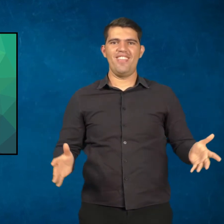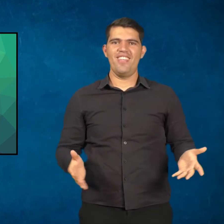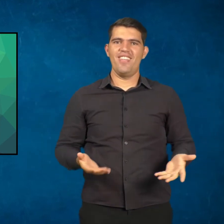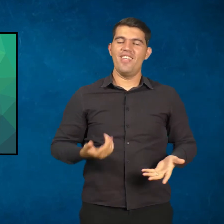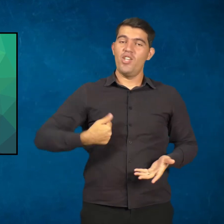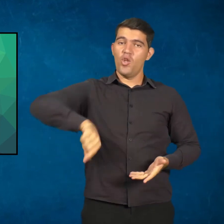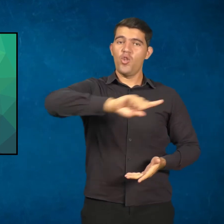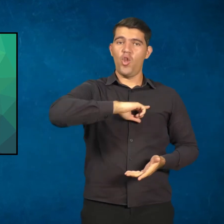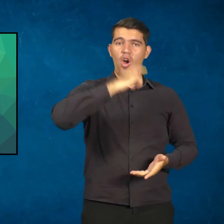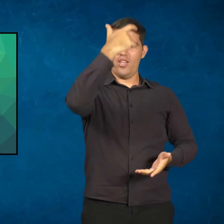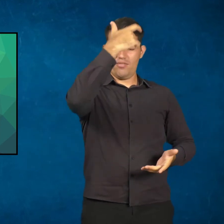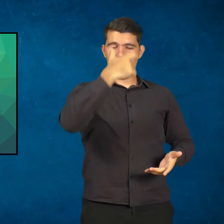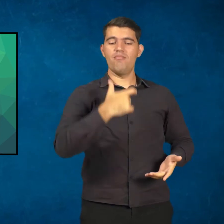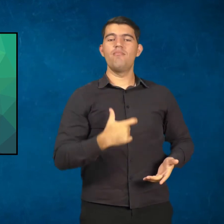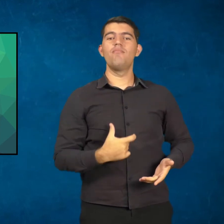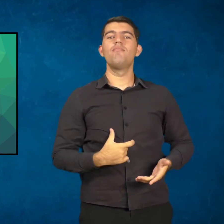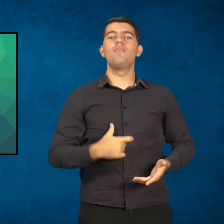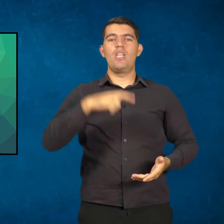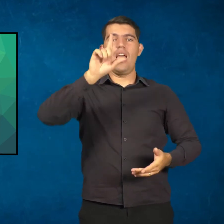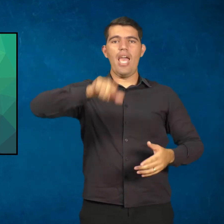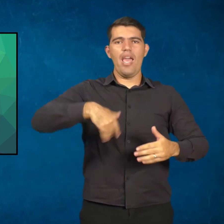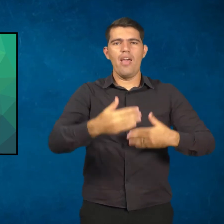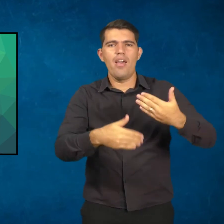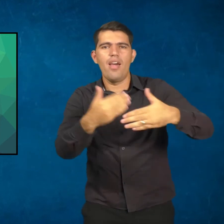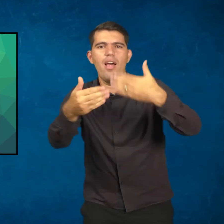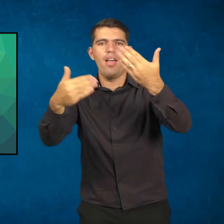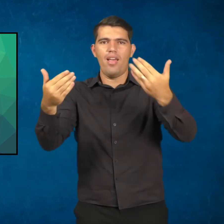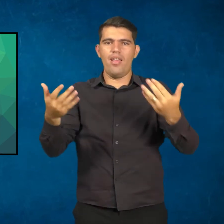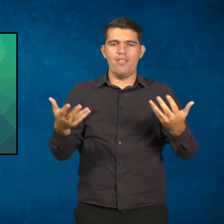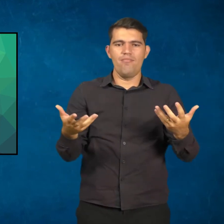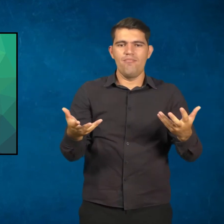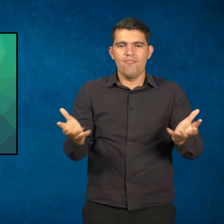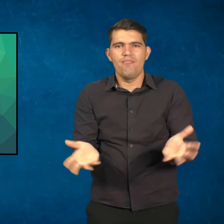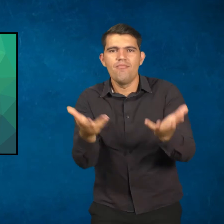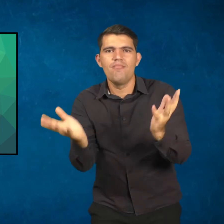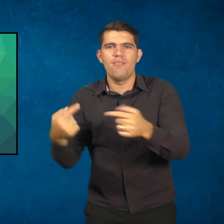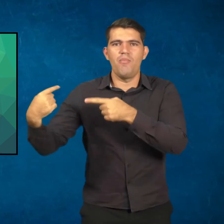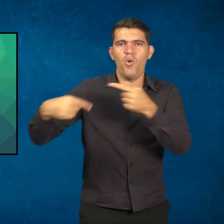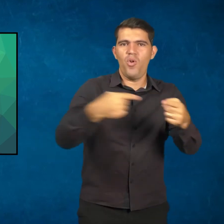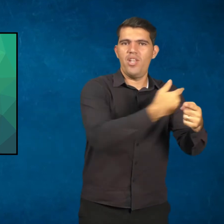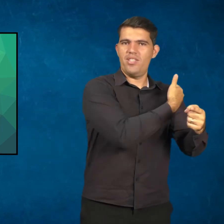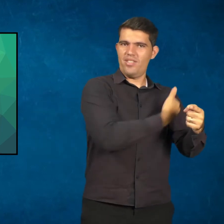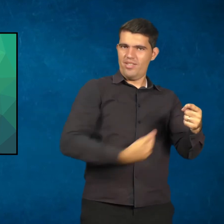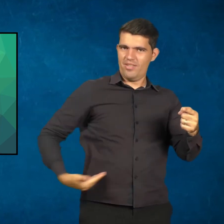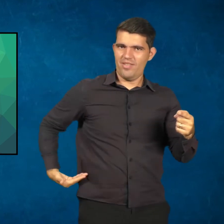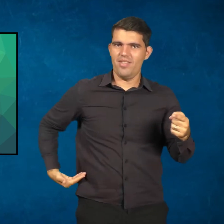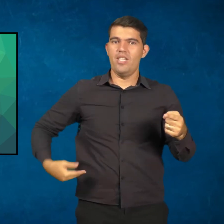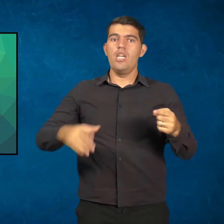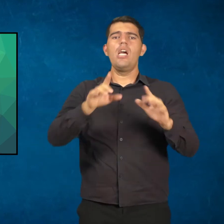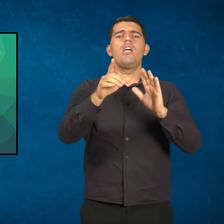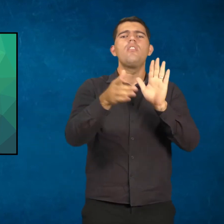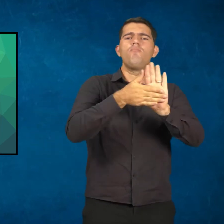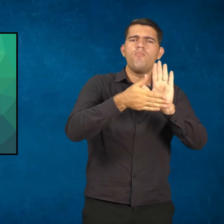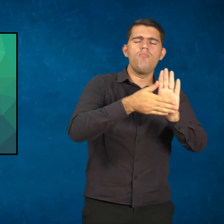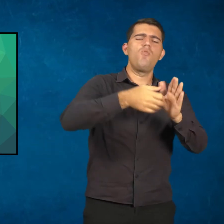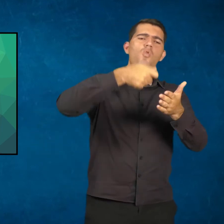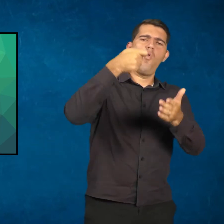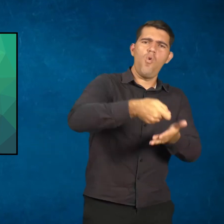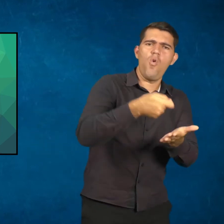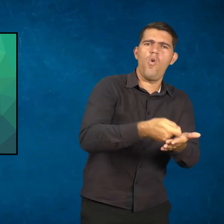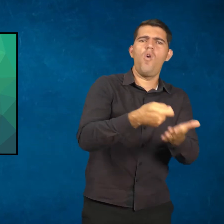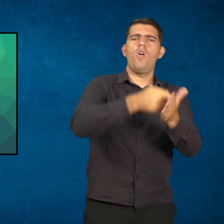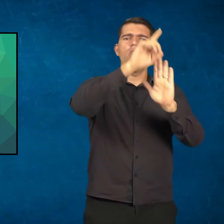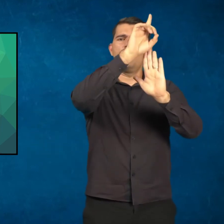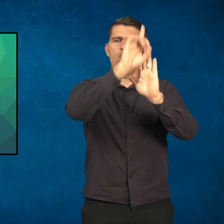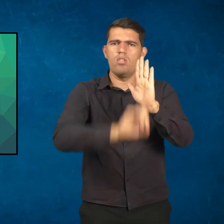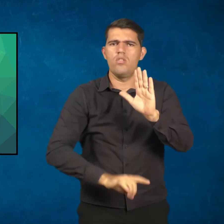Como atores decisivos no processo de implementação das políticas públicas e de garantia do direito à educação pública gratuita